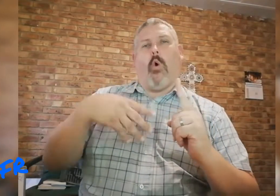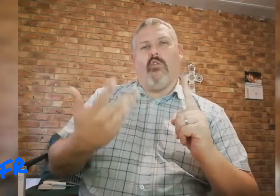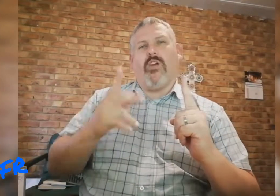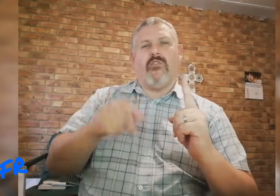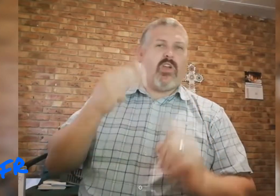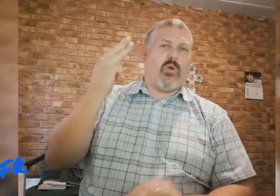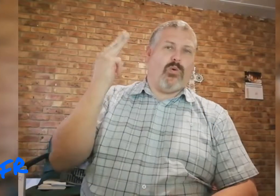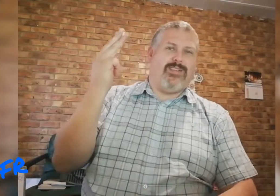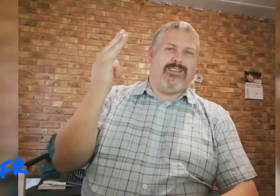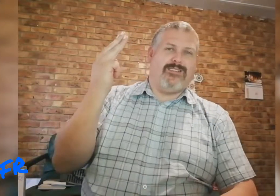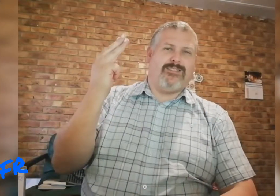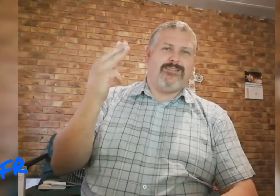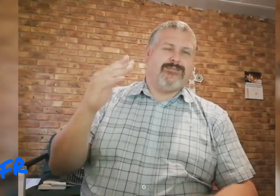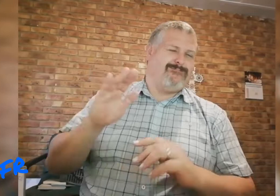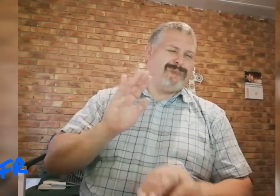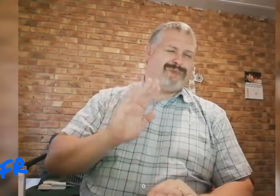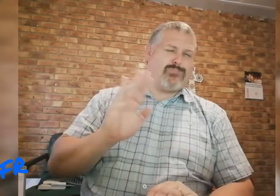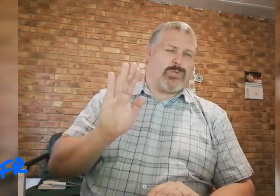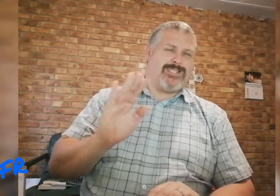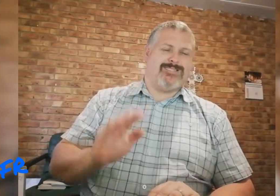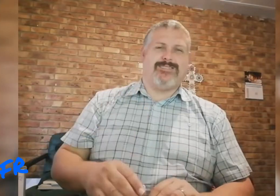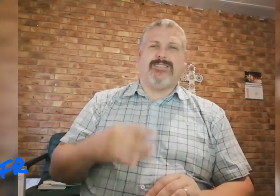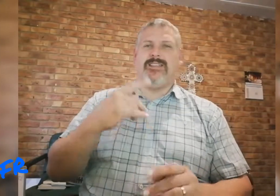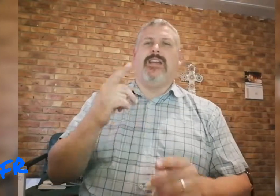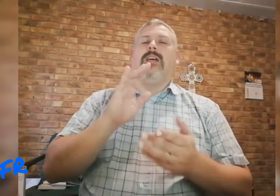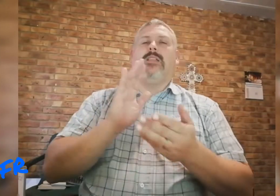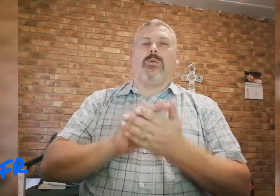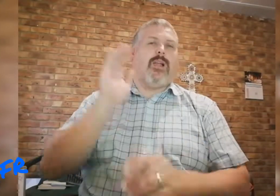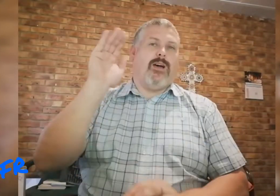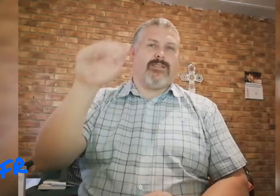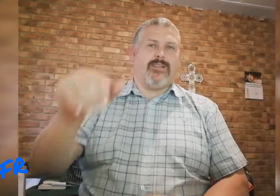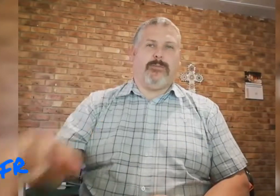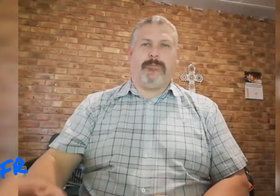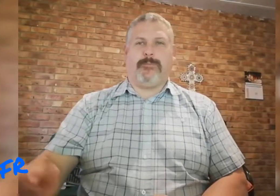of van God. Tot ziens. Tot later.